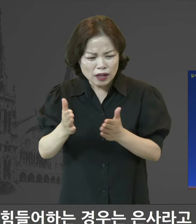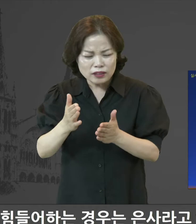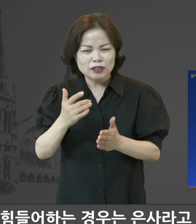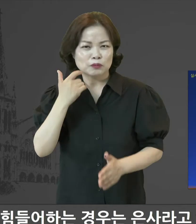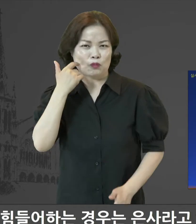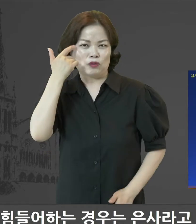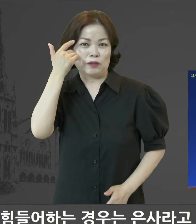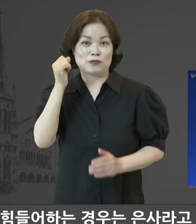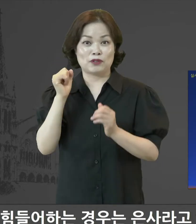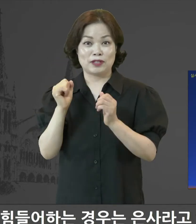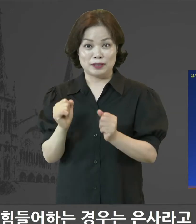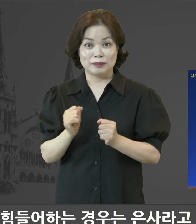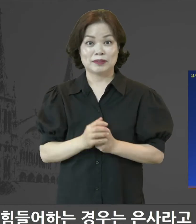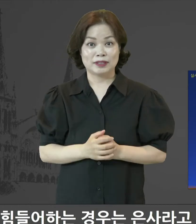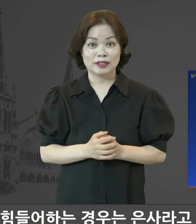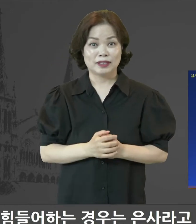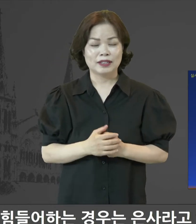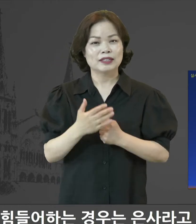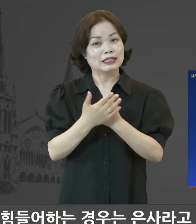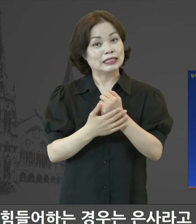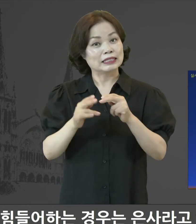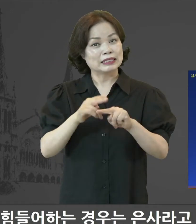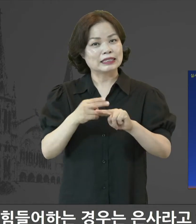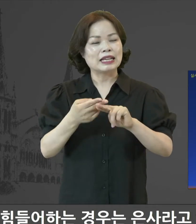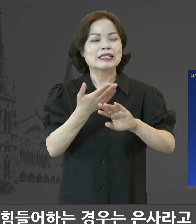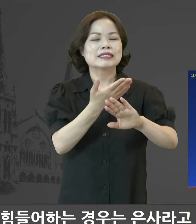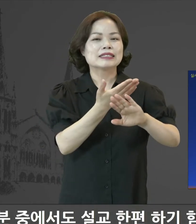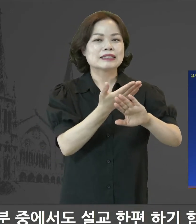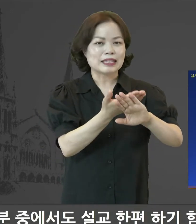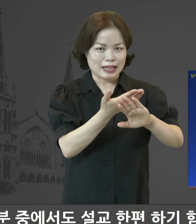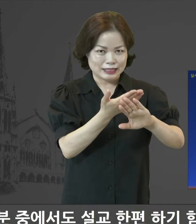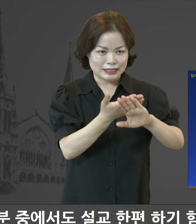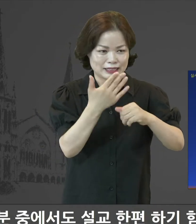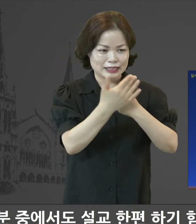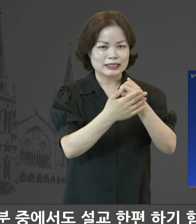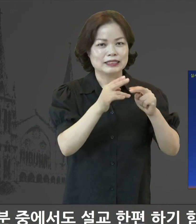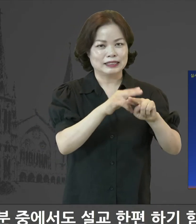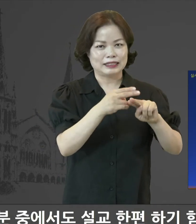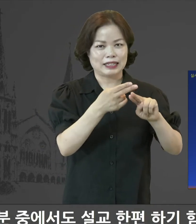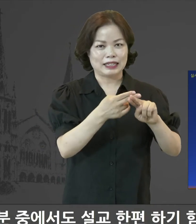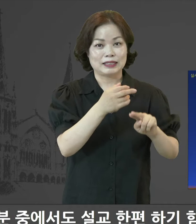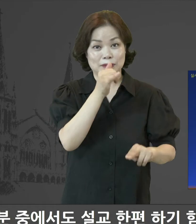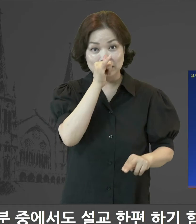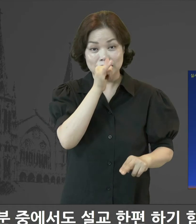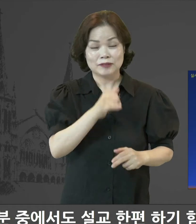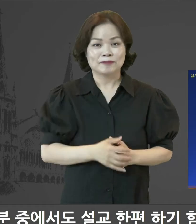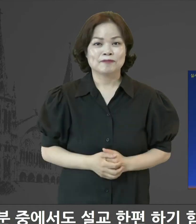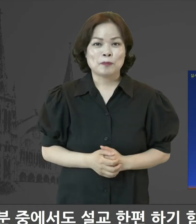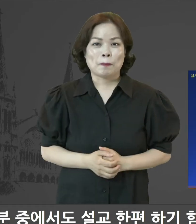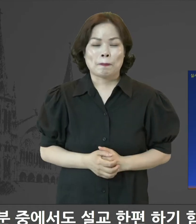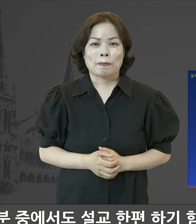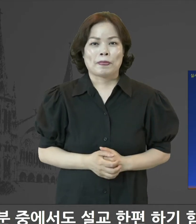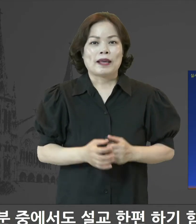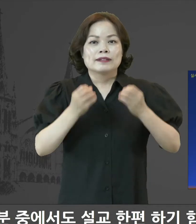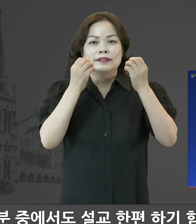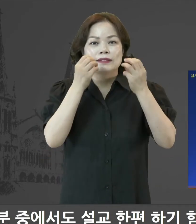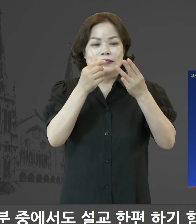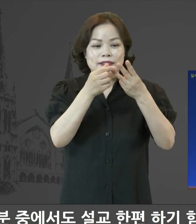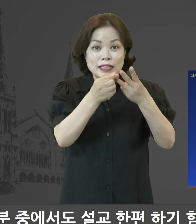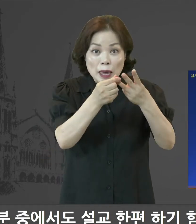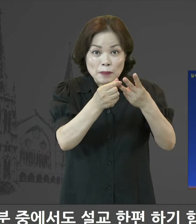목사님들도 있습니다. 은사 다른 이제 개발을 또 하셔야 되겠죠. 세 번째는